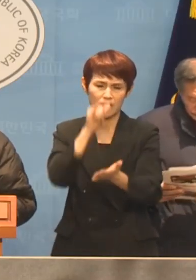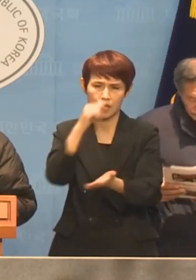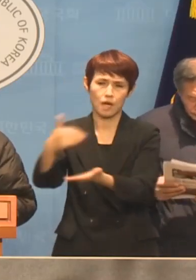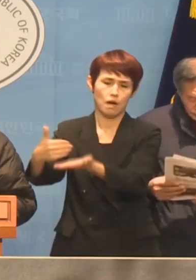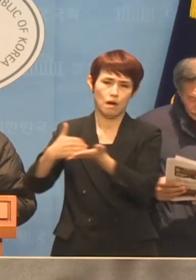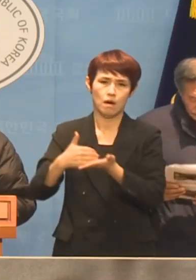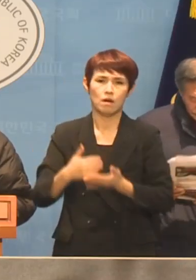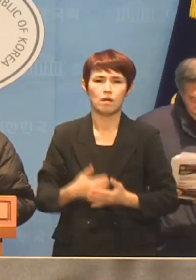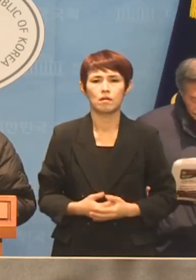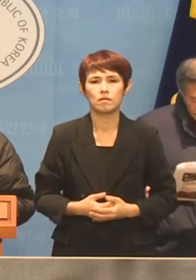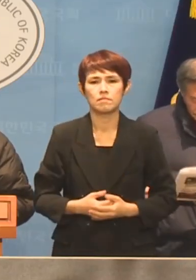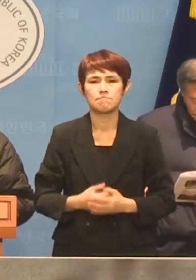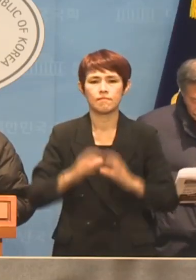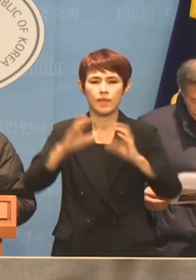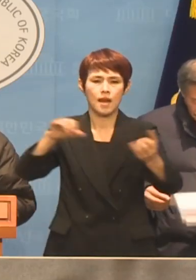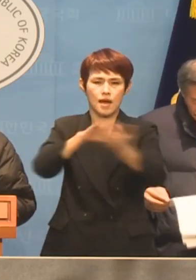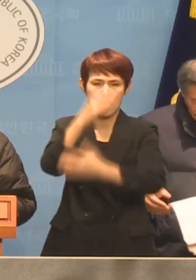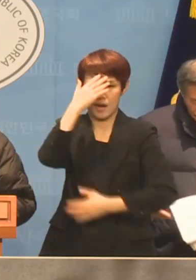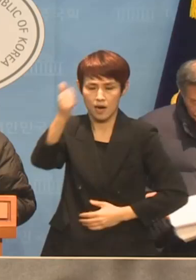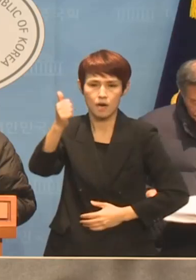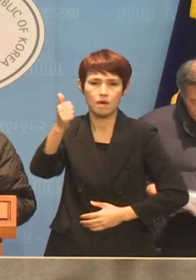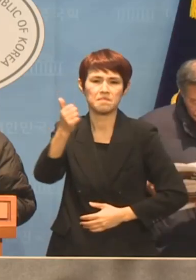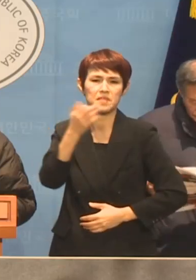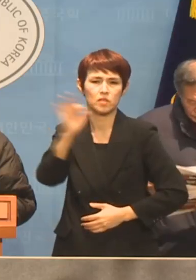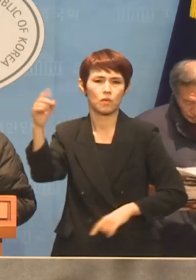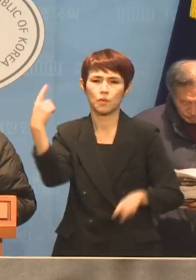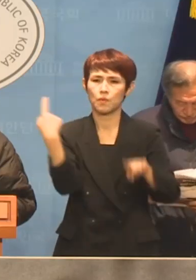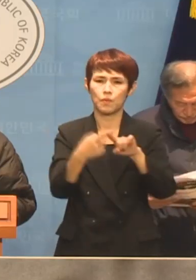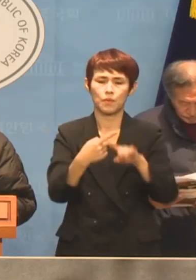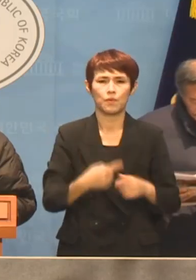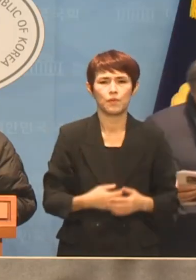스스로 내란의 본체임을 자임하고 있다.